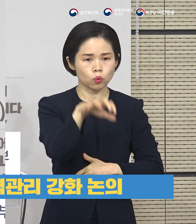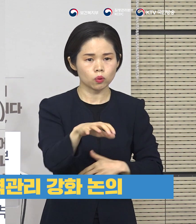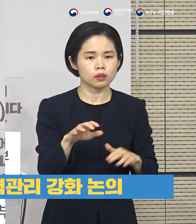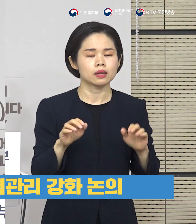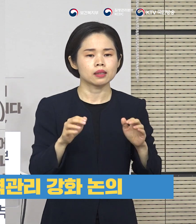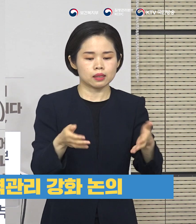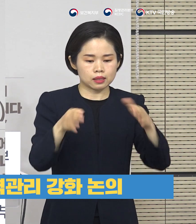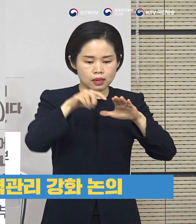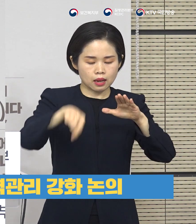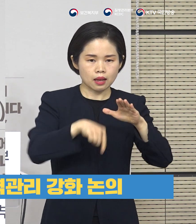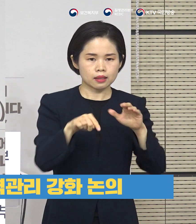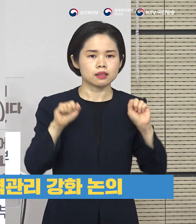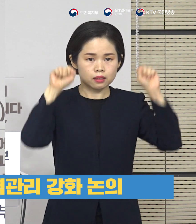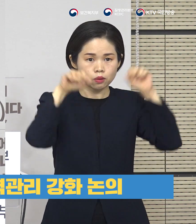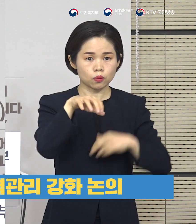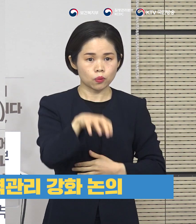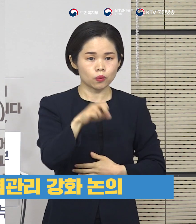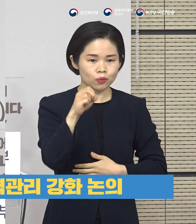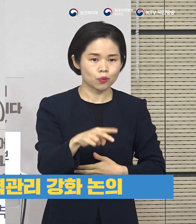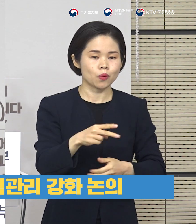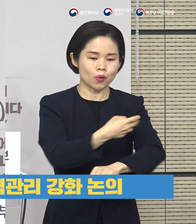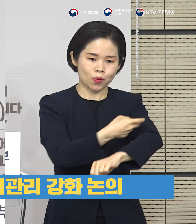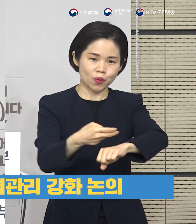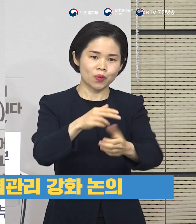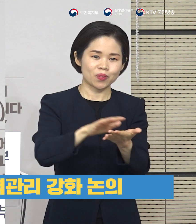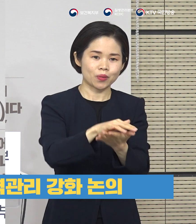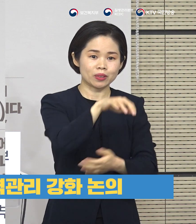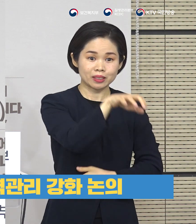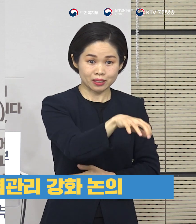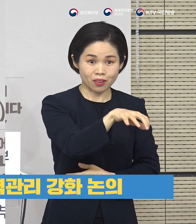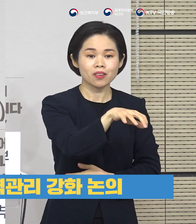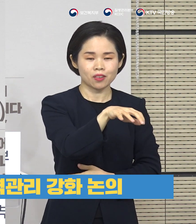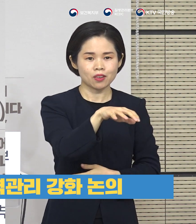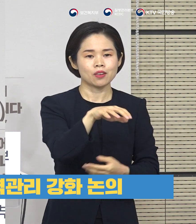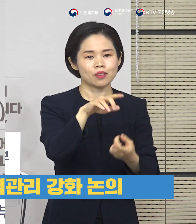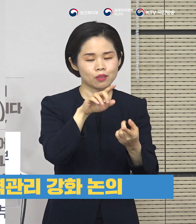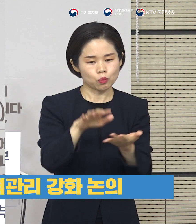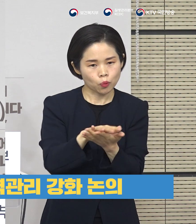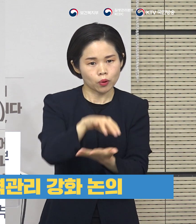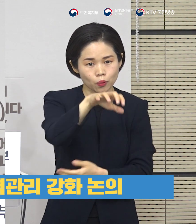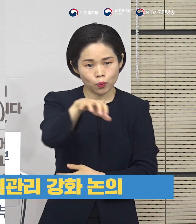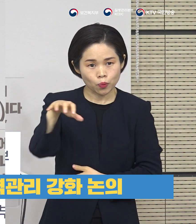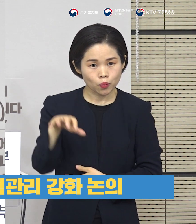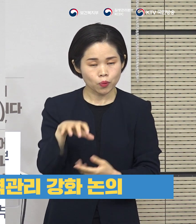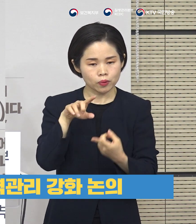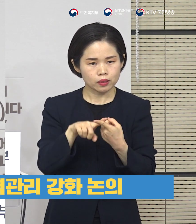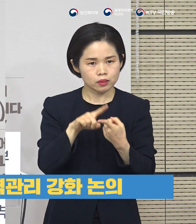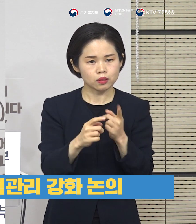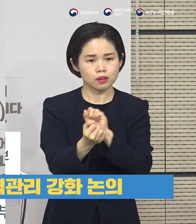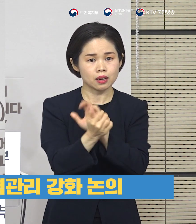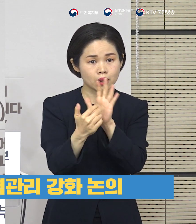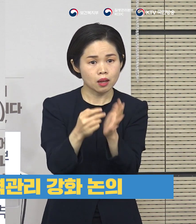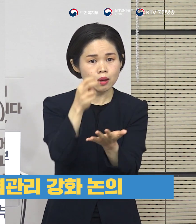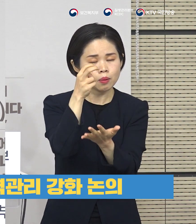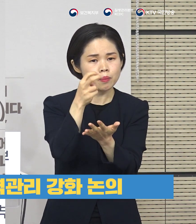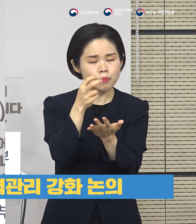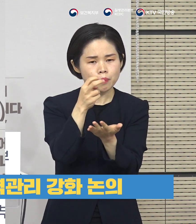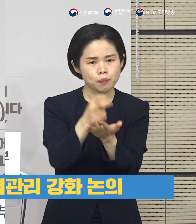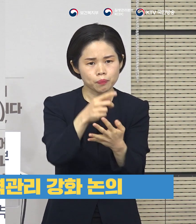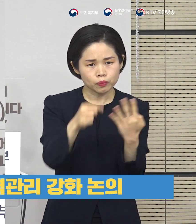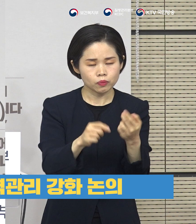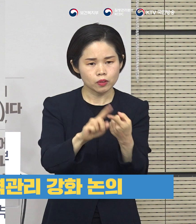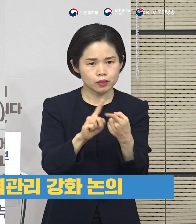회의에서는 다중이 자주 찾는 실내 체육시설과 워터파크 등의 유원시설에 대한 방역관리